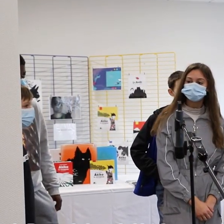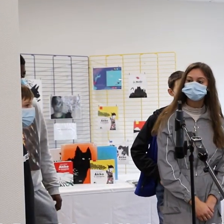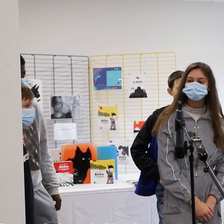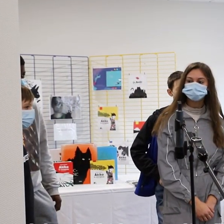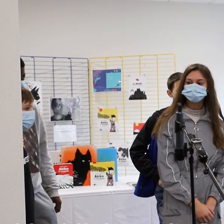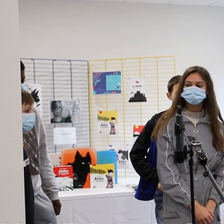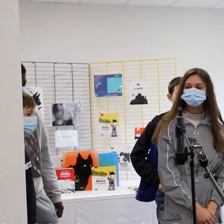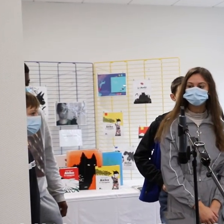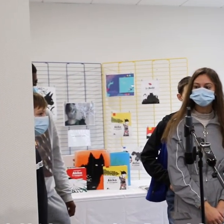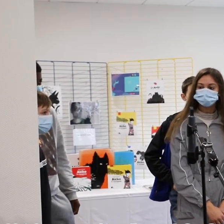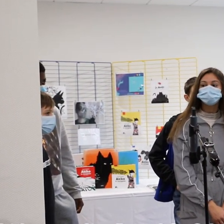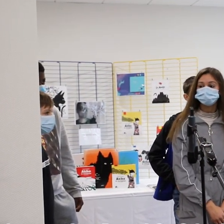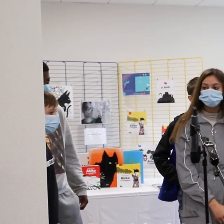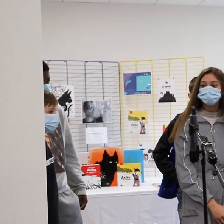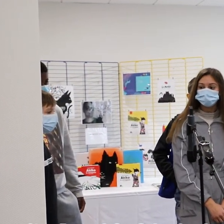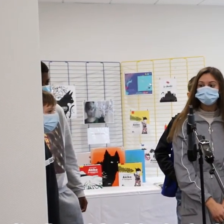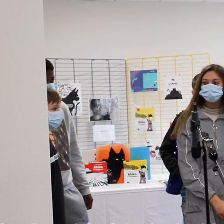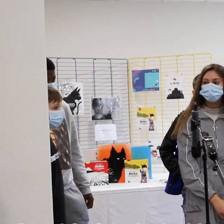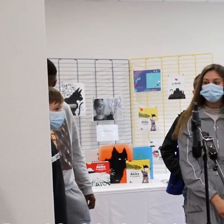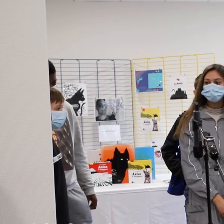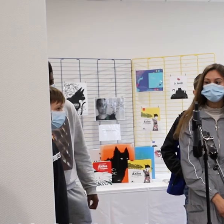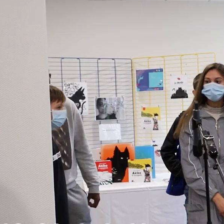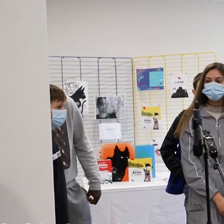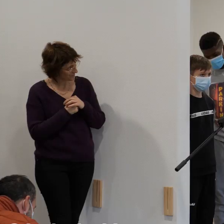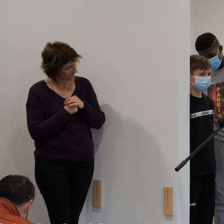de Bernard, la vraie histoire. Vous êtes d'accord?